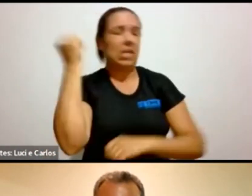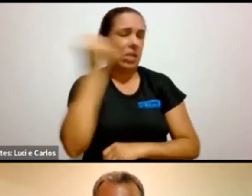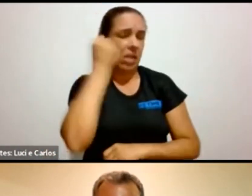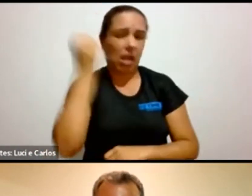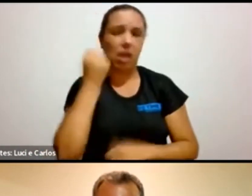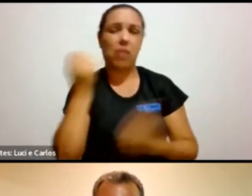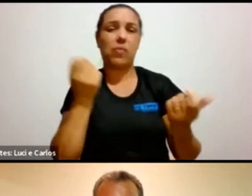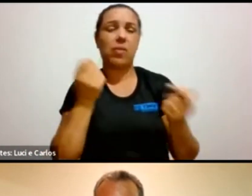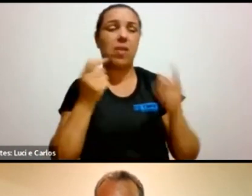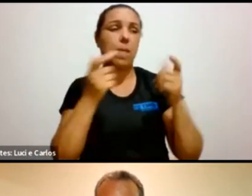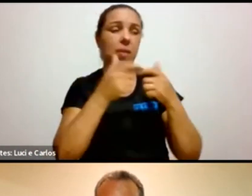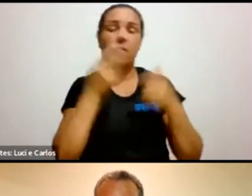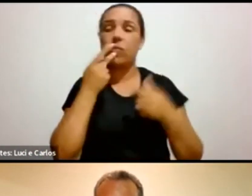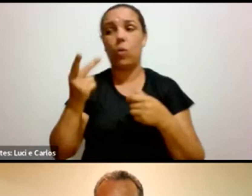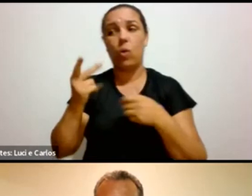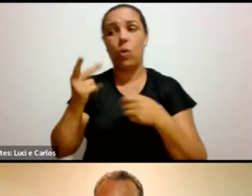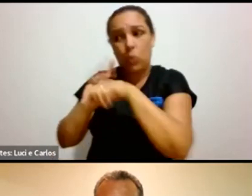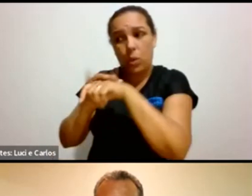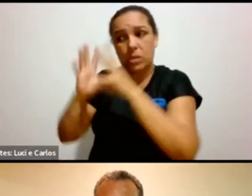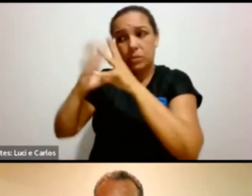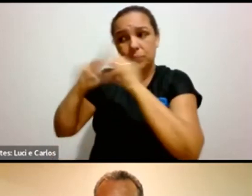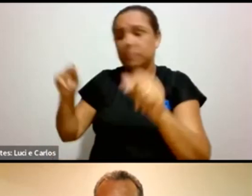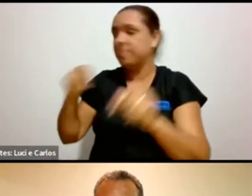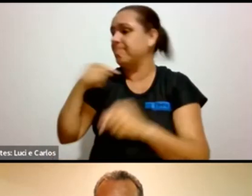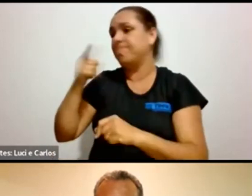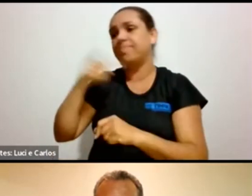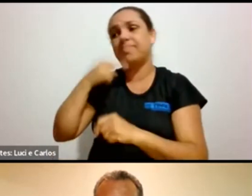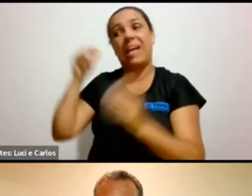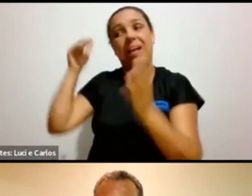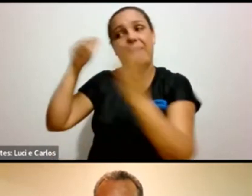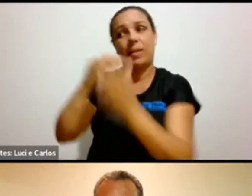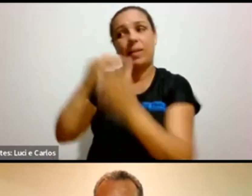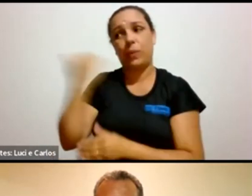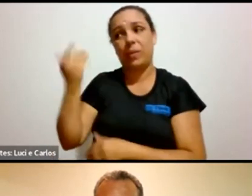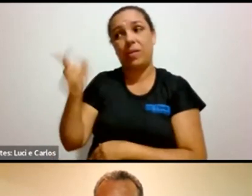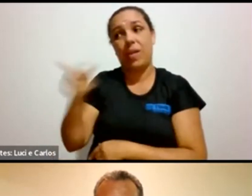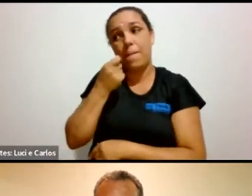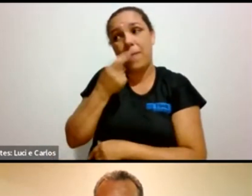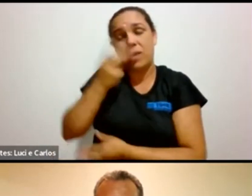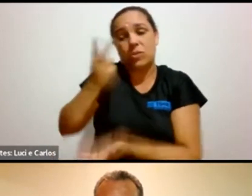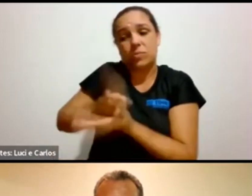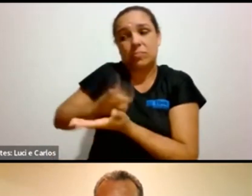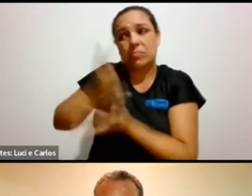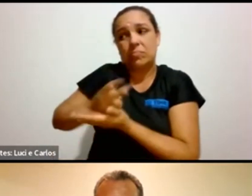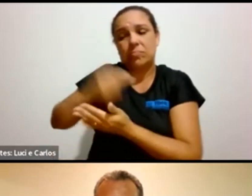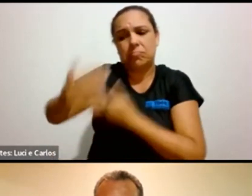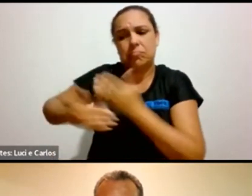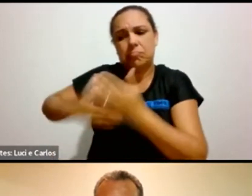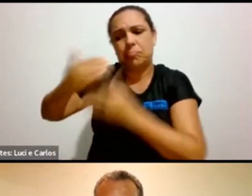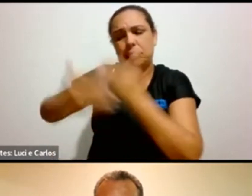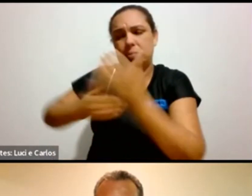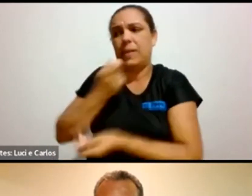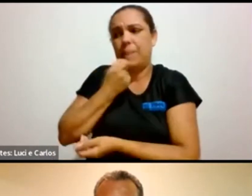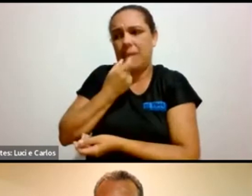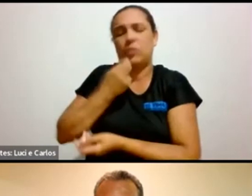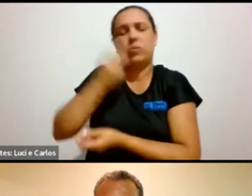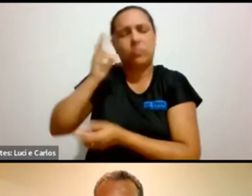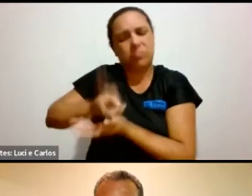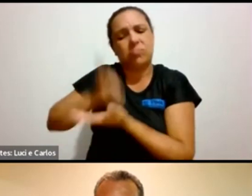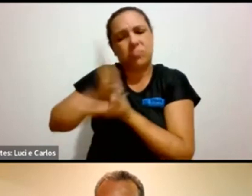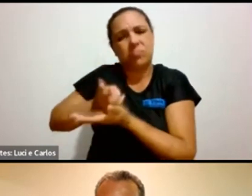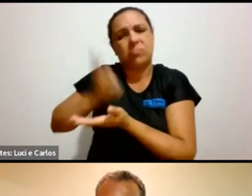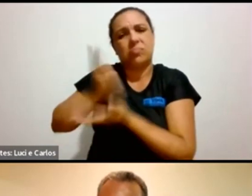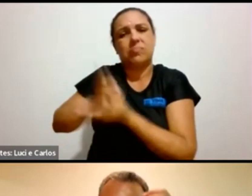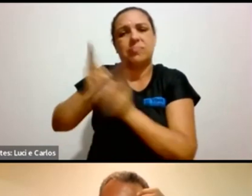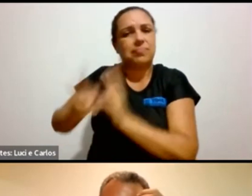cura, né? A medicação é uso contínuo, duloxetina, fluoxetina, porque